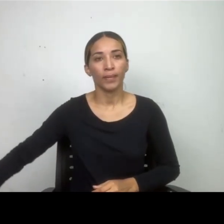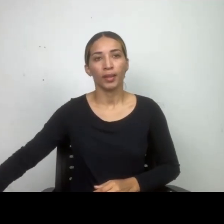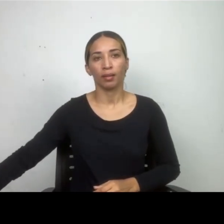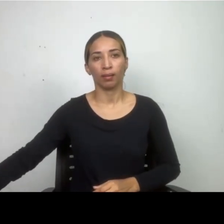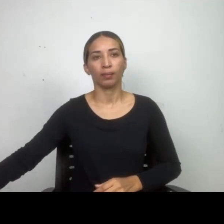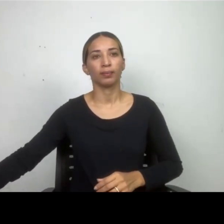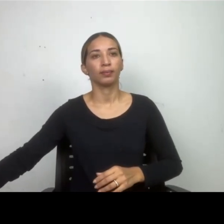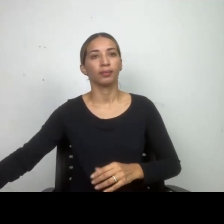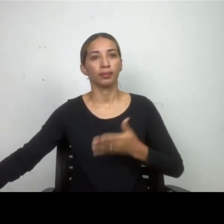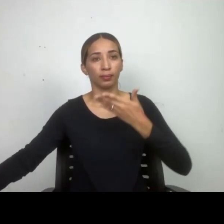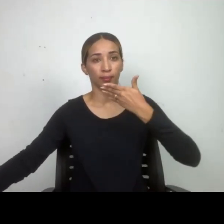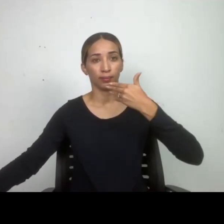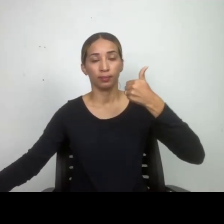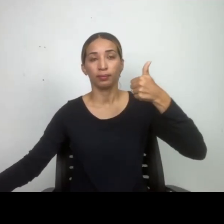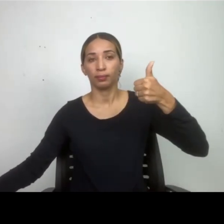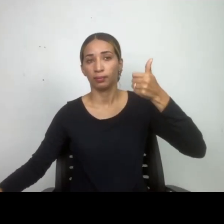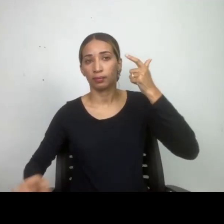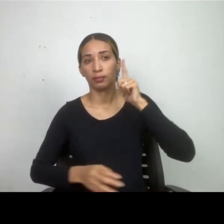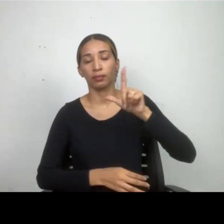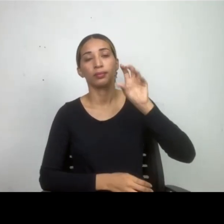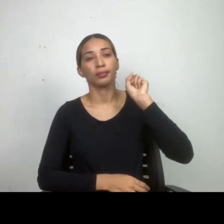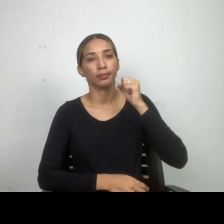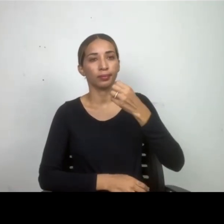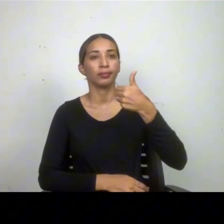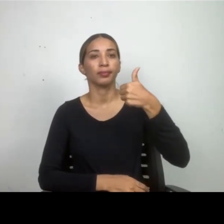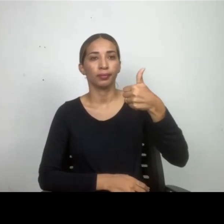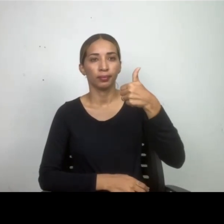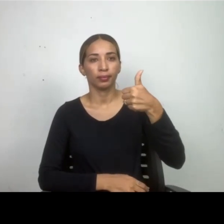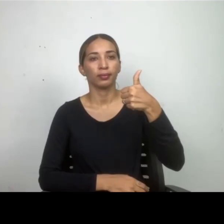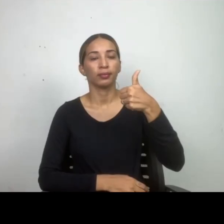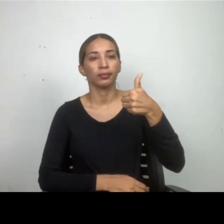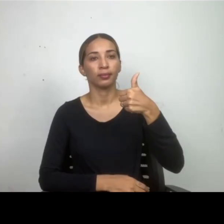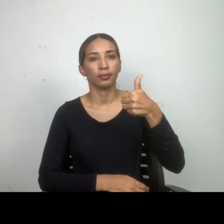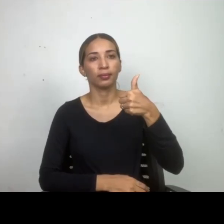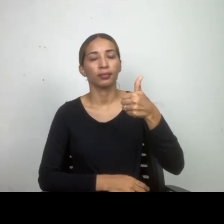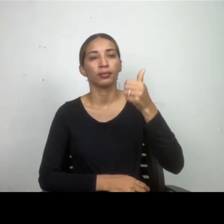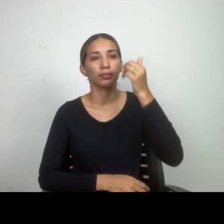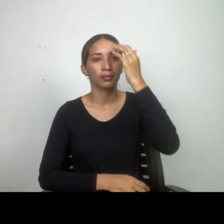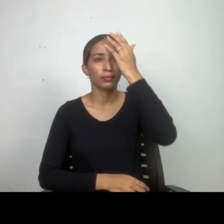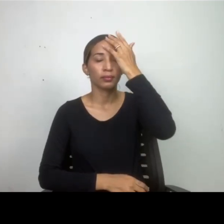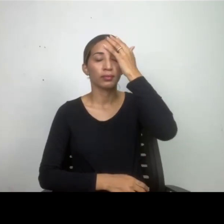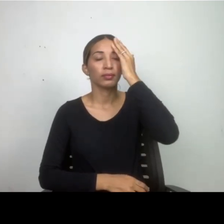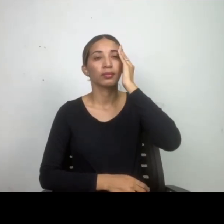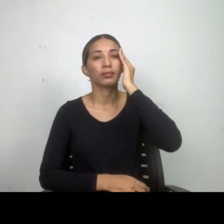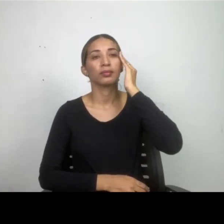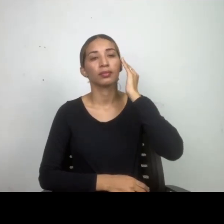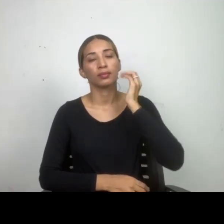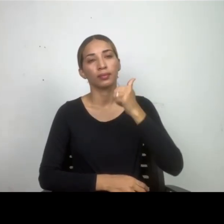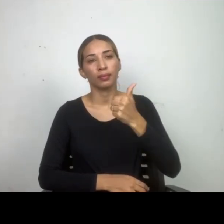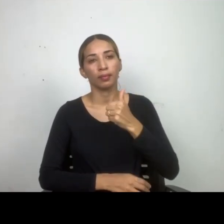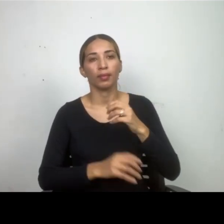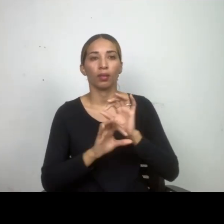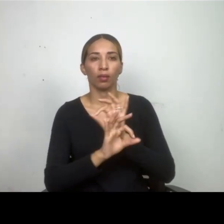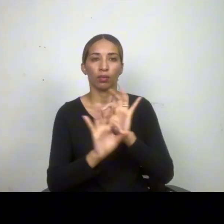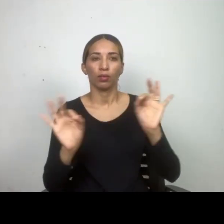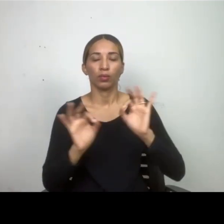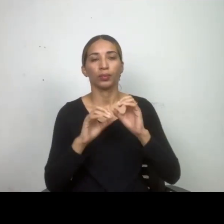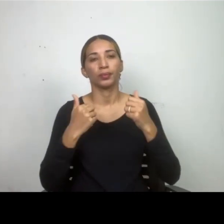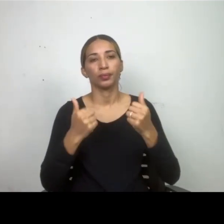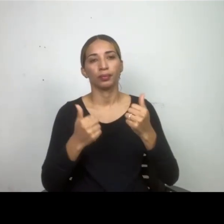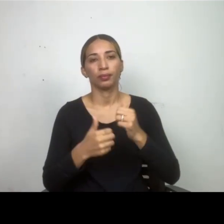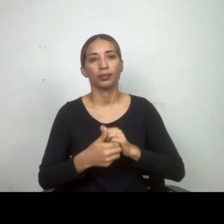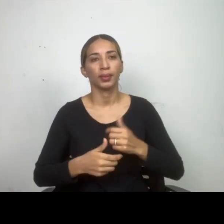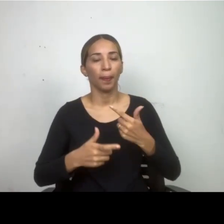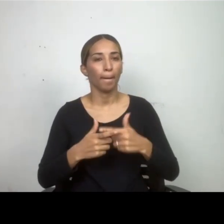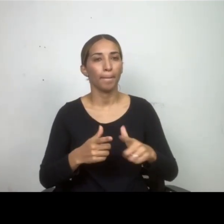Melhor assim? Tá melhor agora? Melhorou. Tá? Maravilha. Então tá bom, sem problema. É o que ficou